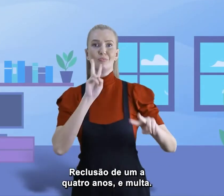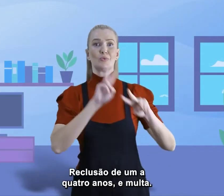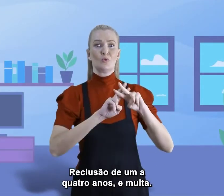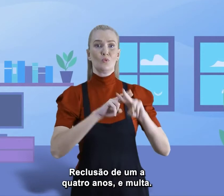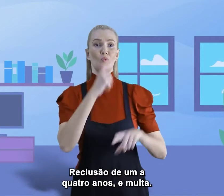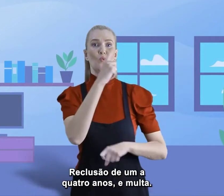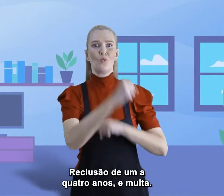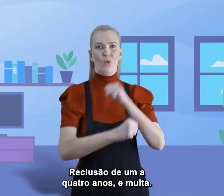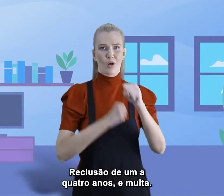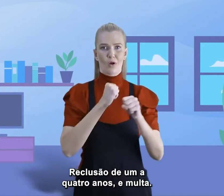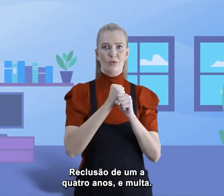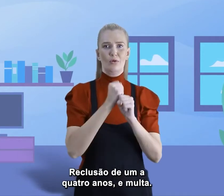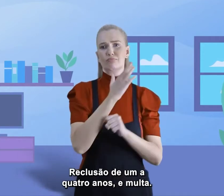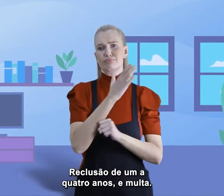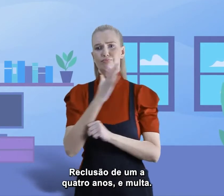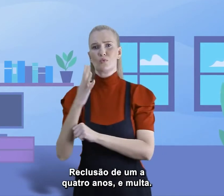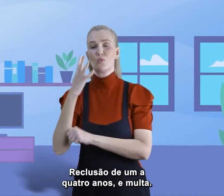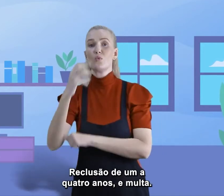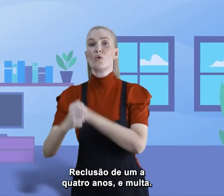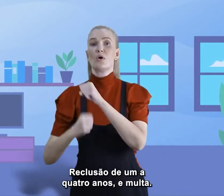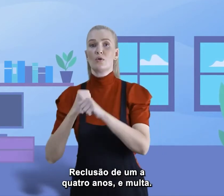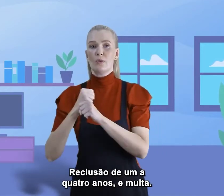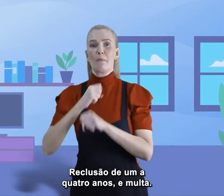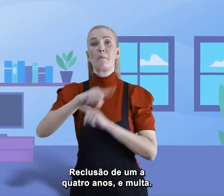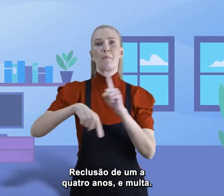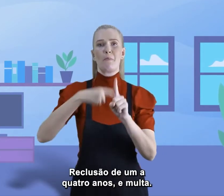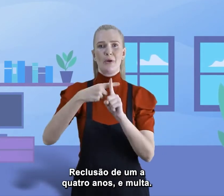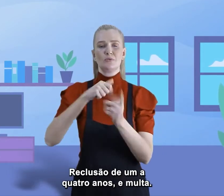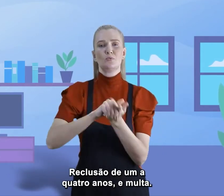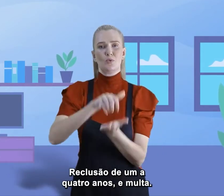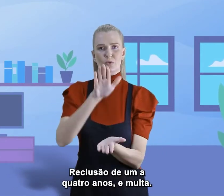reclusão de 1 a 4 anos e multa.